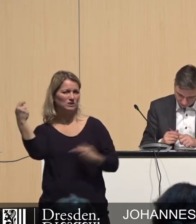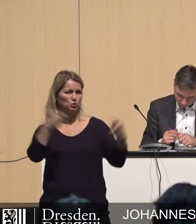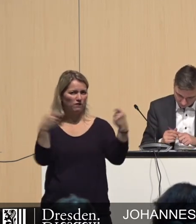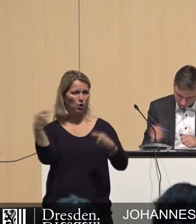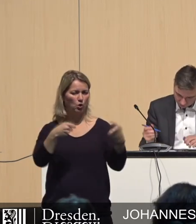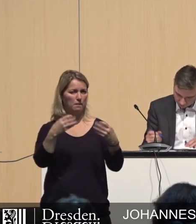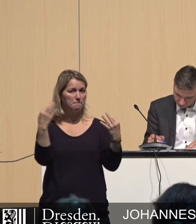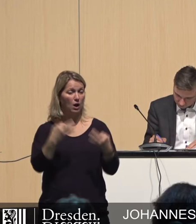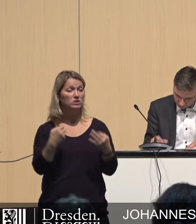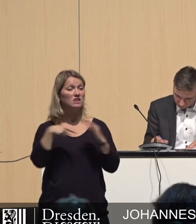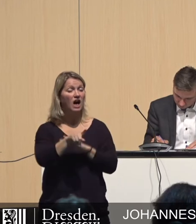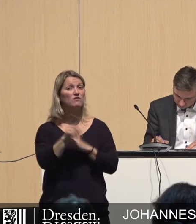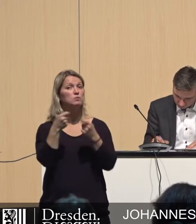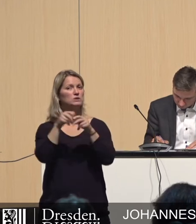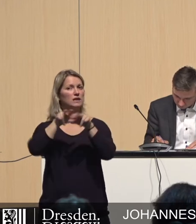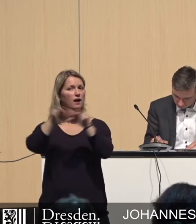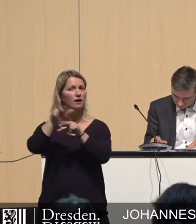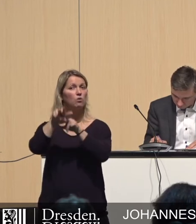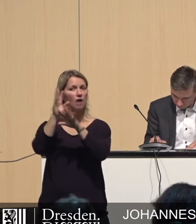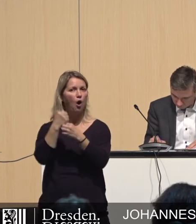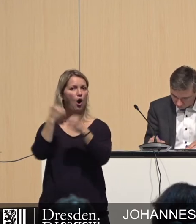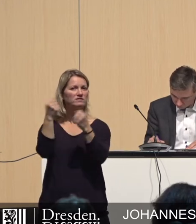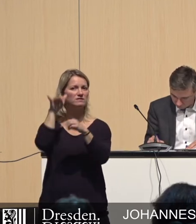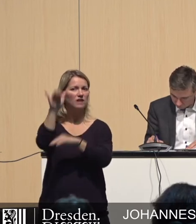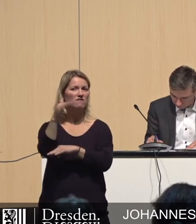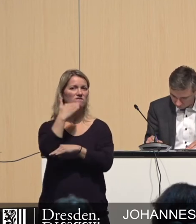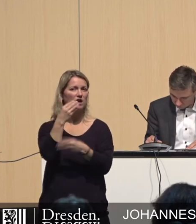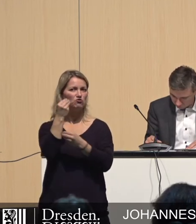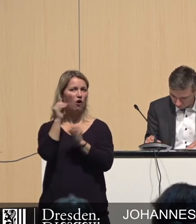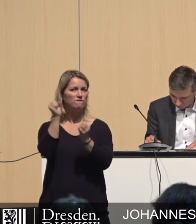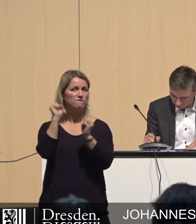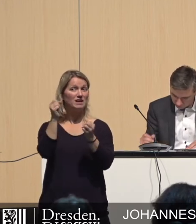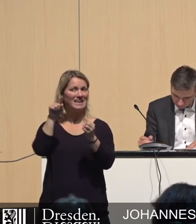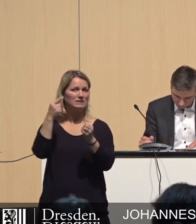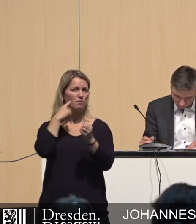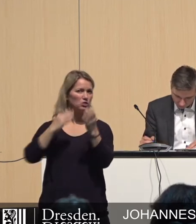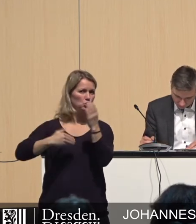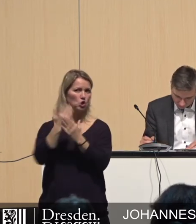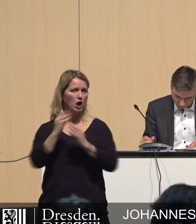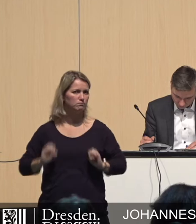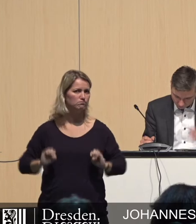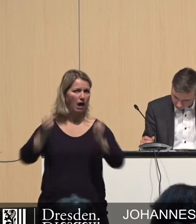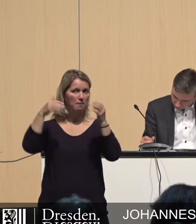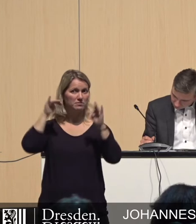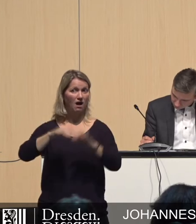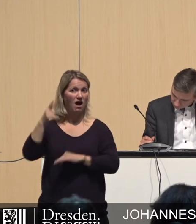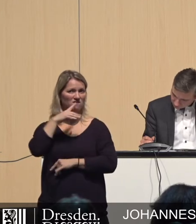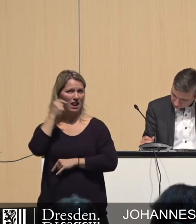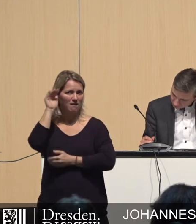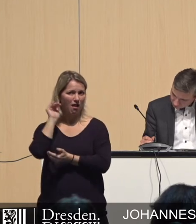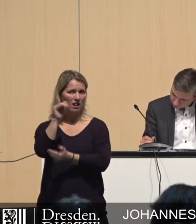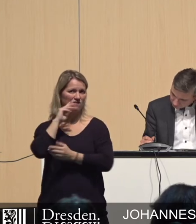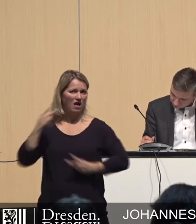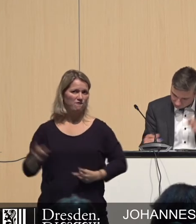die Wasserstoffoffensive der Bundesregierung nutzen, die gerade dort einen richtigen neuen Schub gibt, wo auch viel Geld, viel